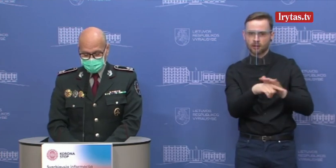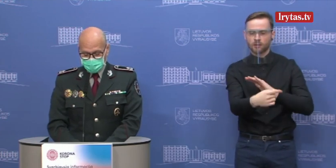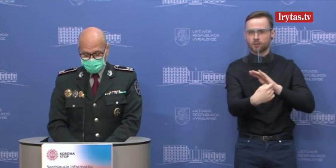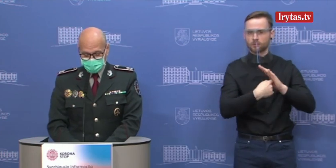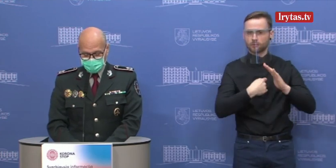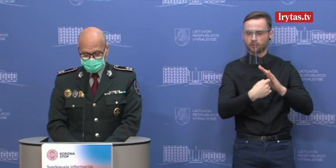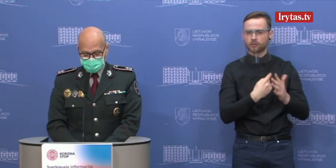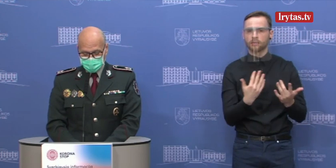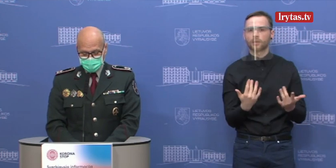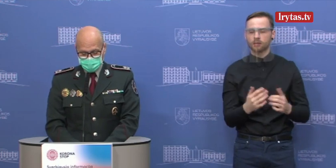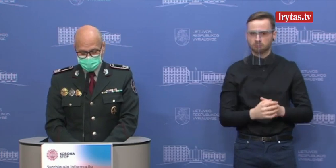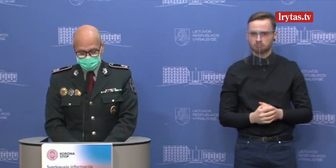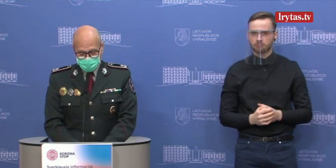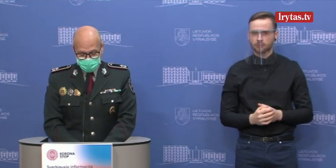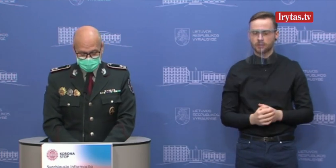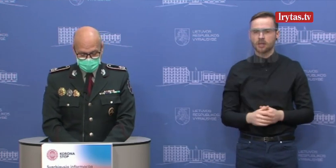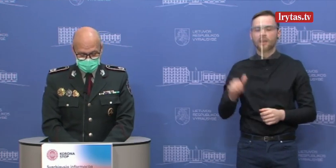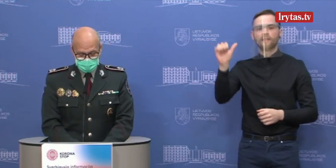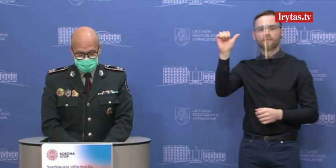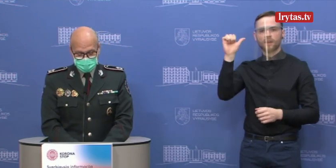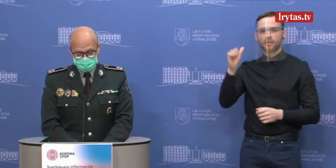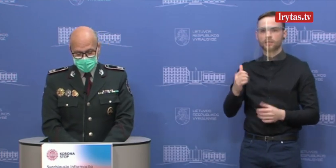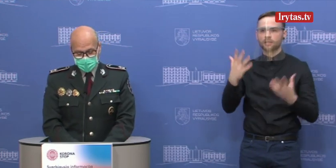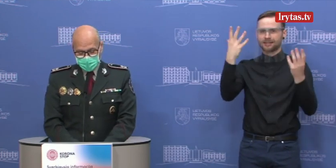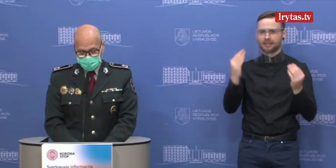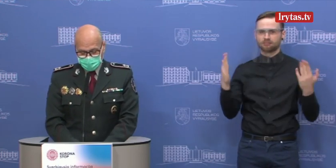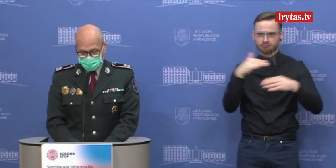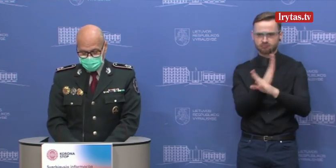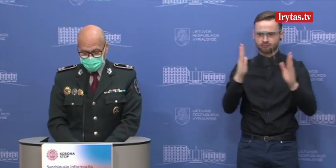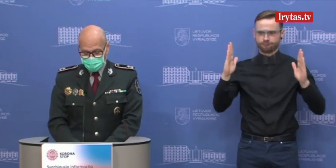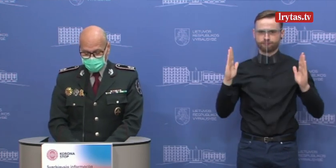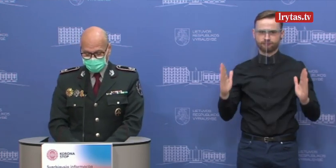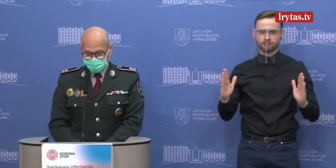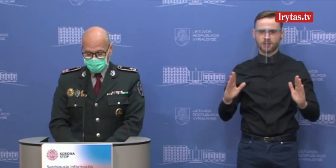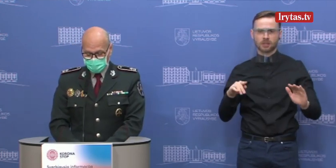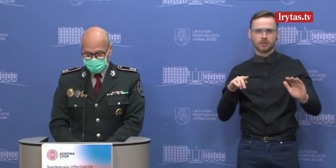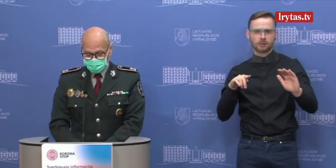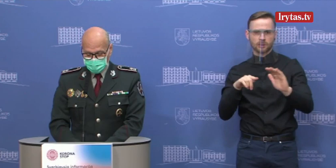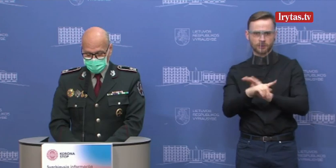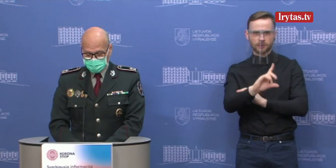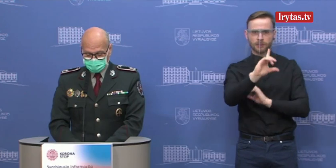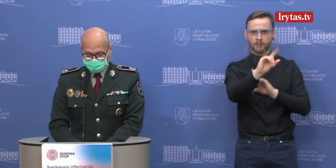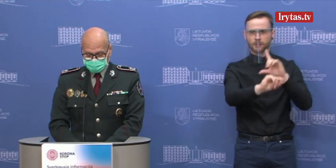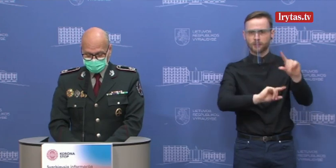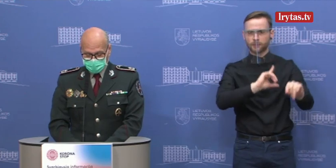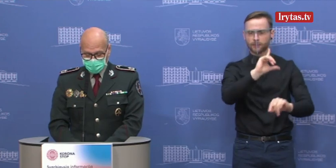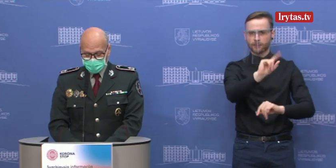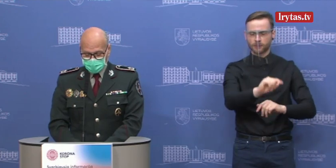Tai dar kartą pakartosiu, vakar per visą dieną išvyko